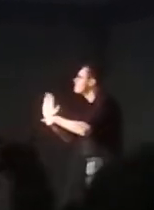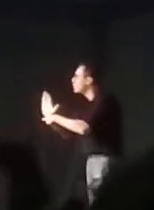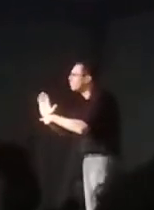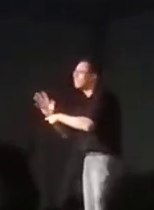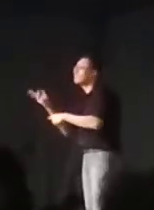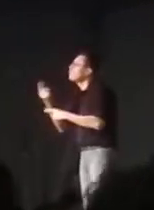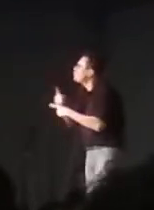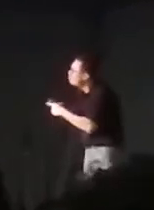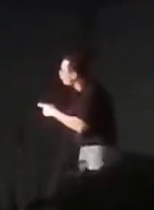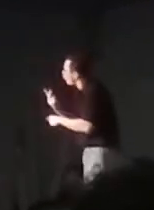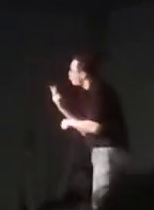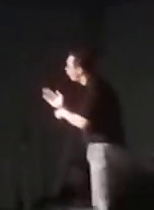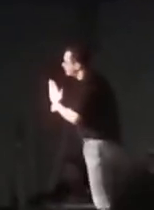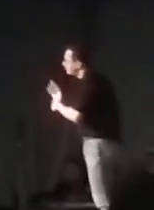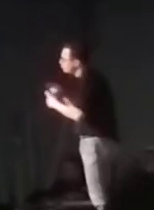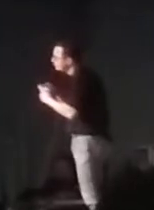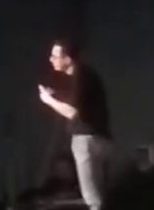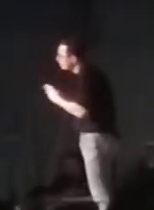dois filmes?